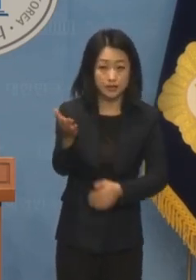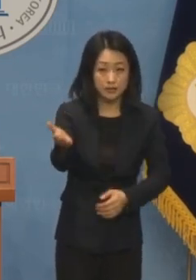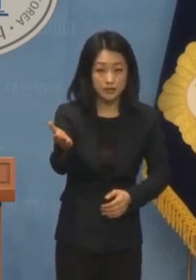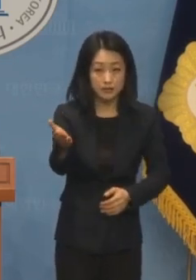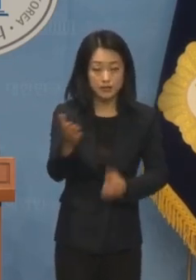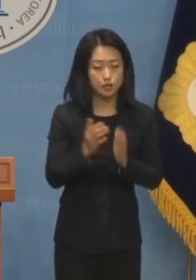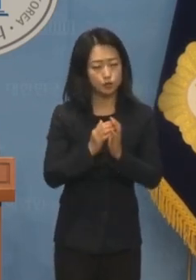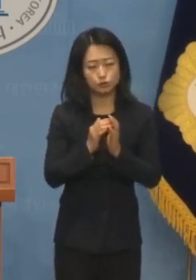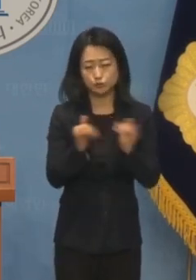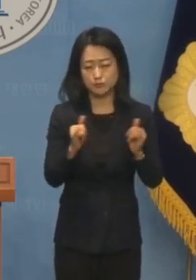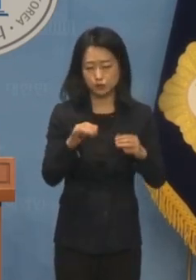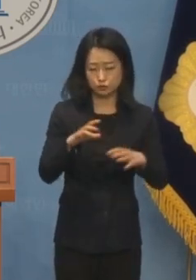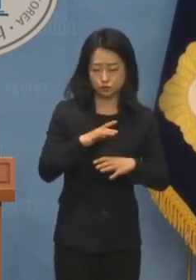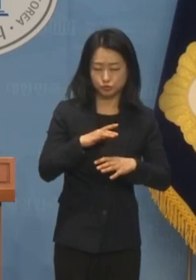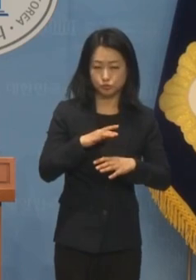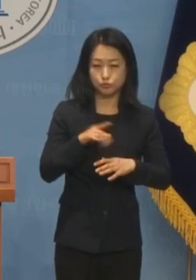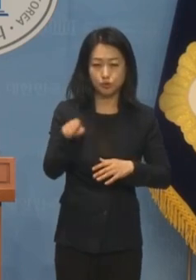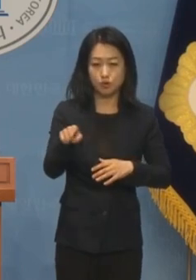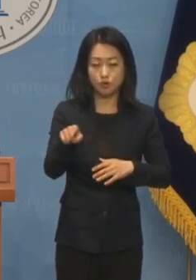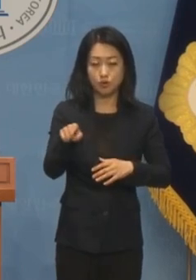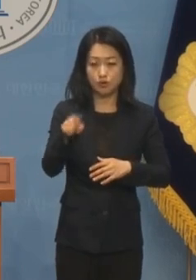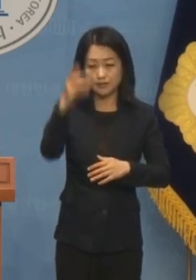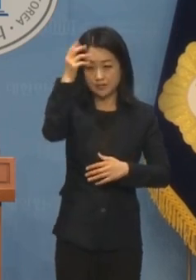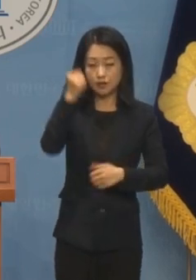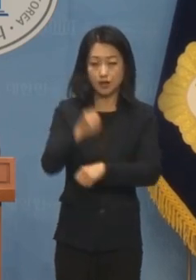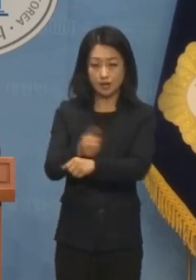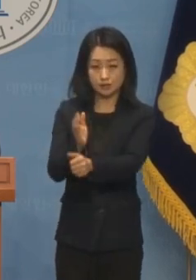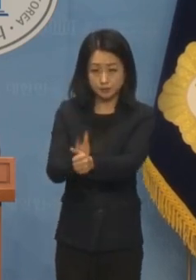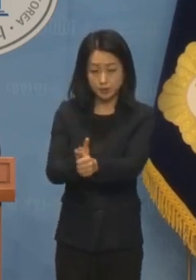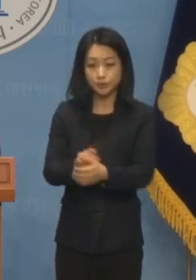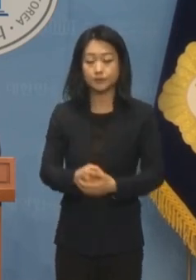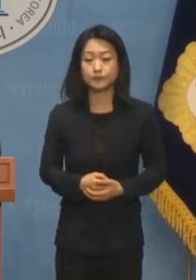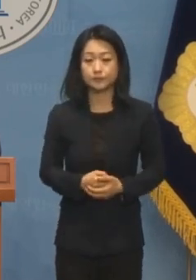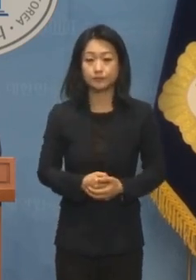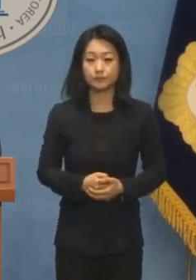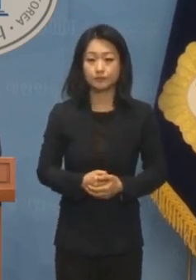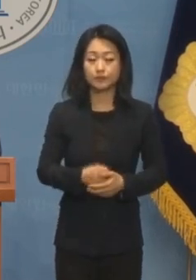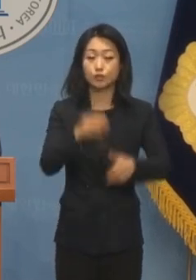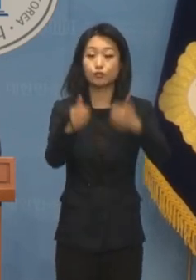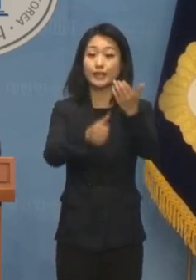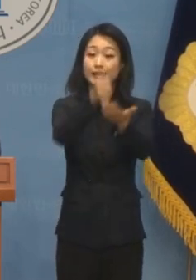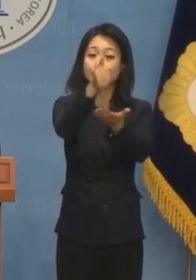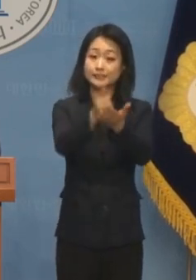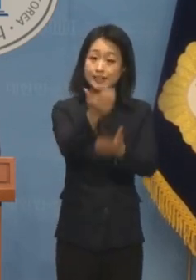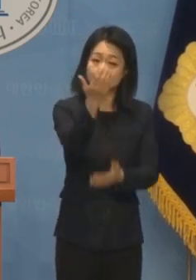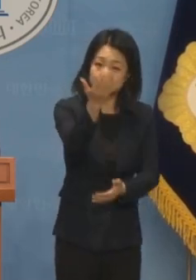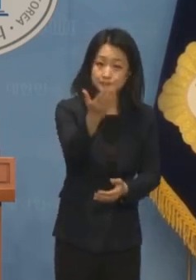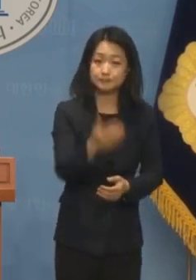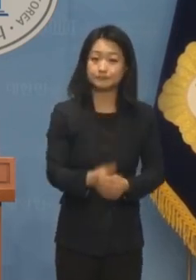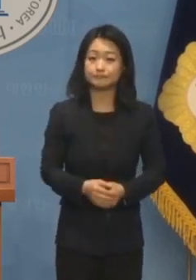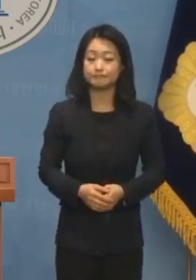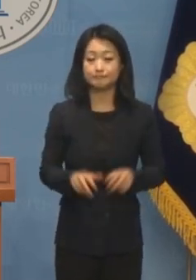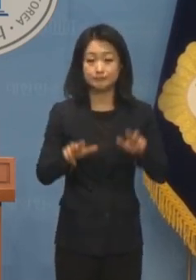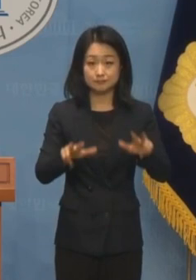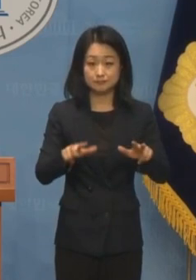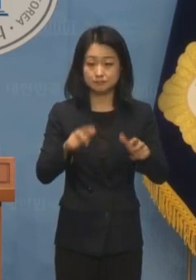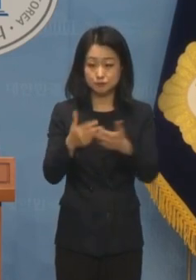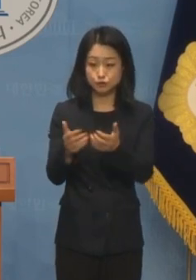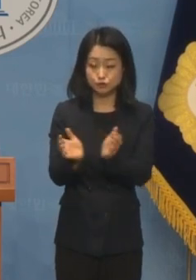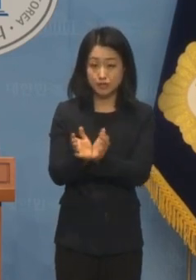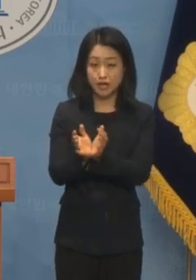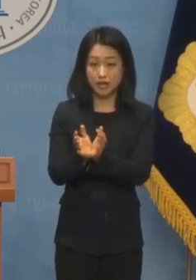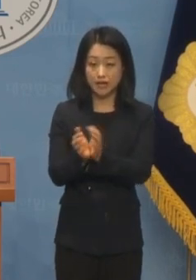국민을 두려워할 줄 알아야 합니다 원식 국회의장님 지금이라도 민주당의